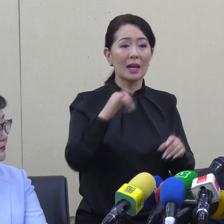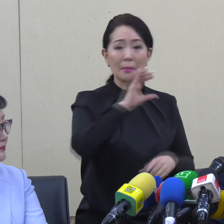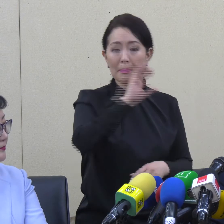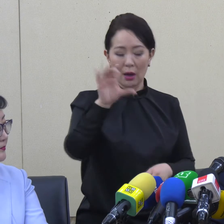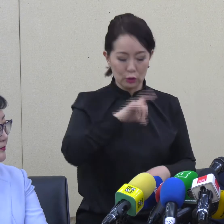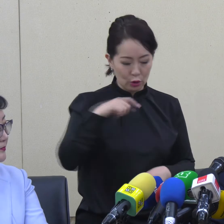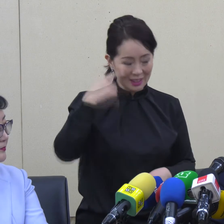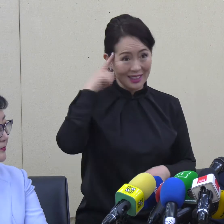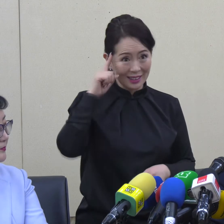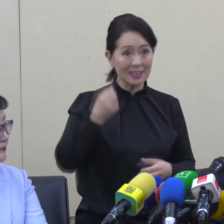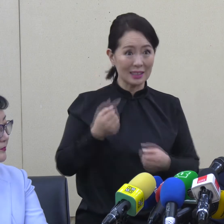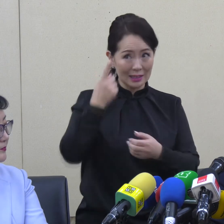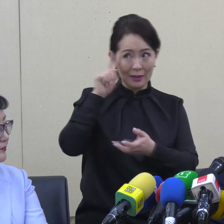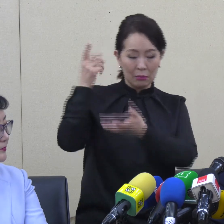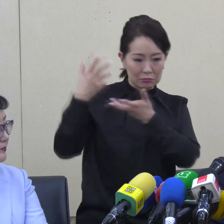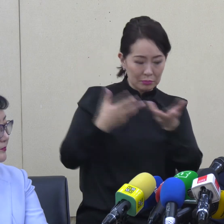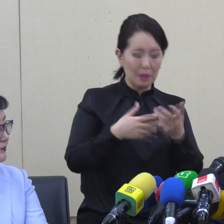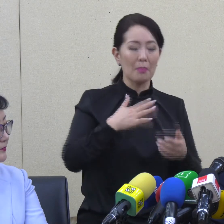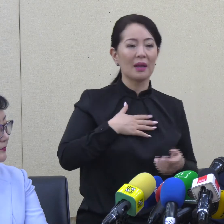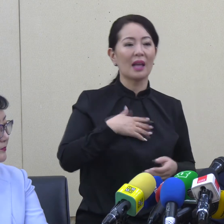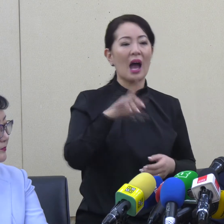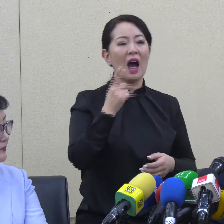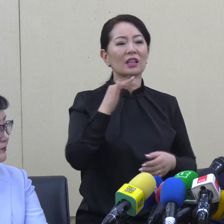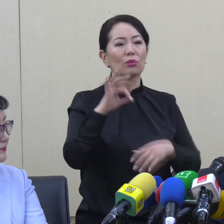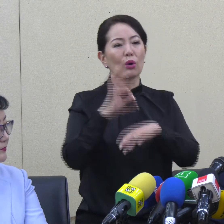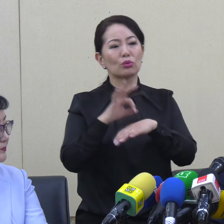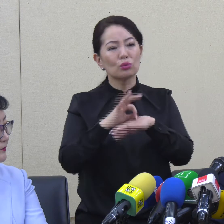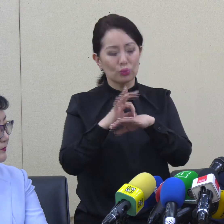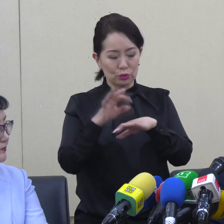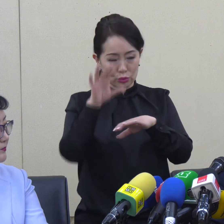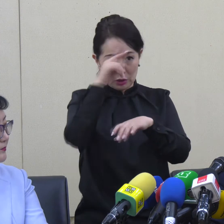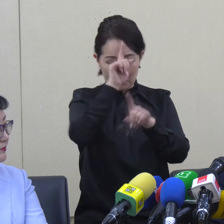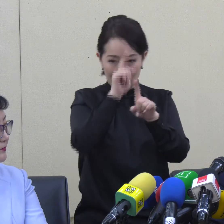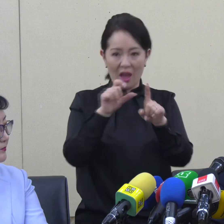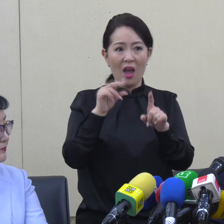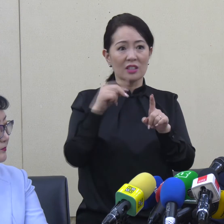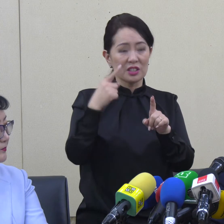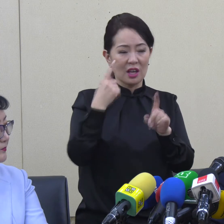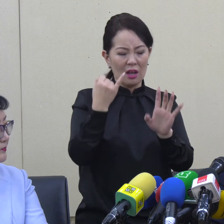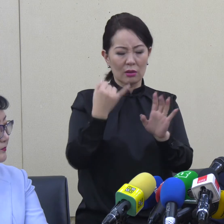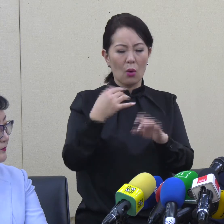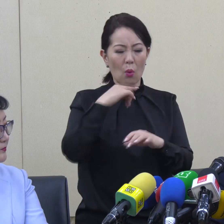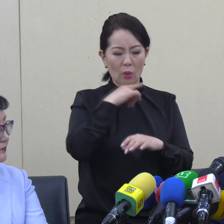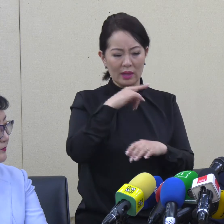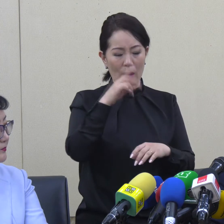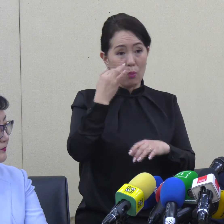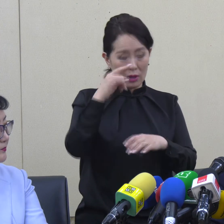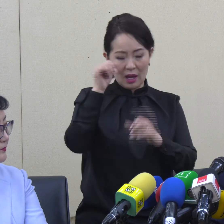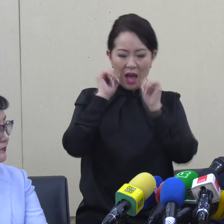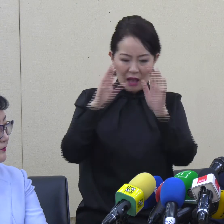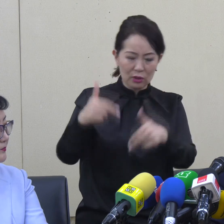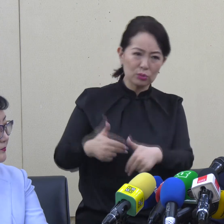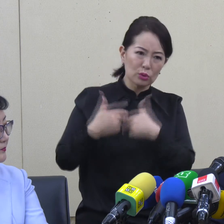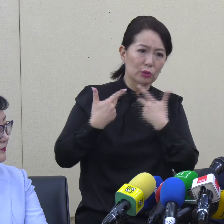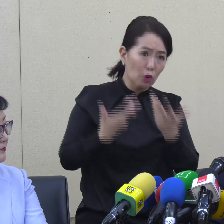санаачлаг гаргаж байгаа. Манай хөсөлтөө H1N1-ийн үед буюу улаан бурхны үед хандив тусламж үзүүлэх гэдэг шиг эмчлэрт яах